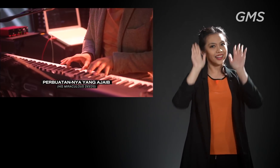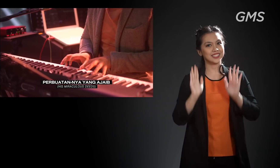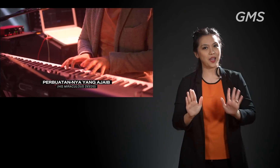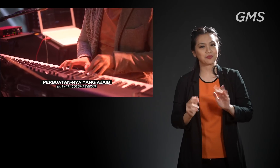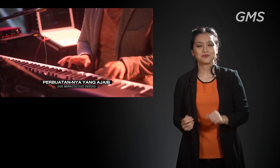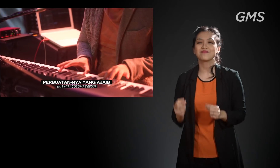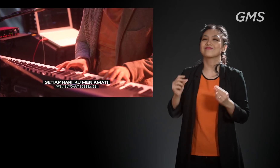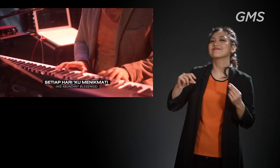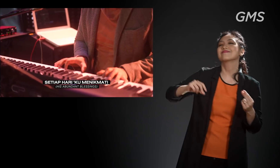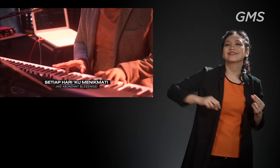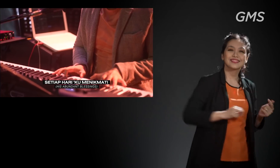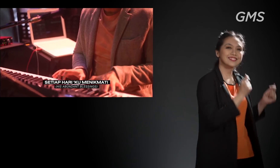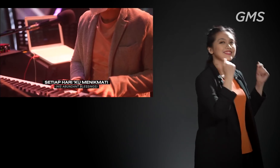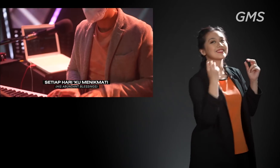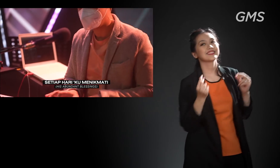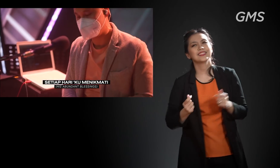ajaib.